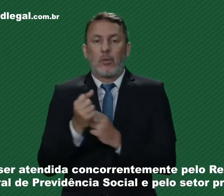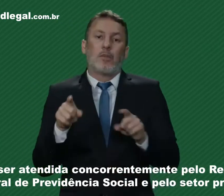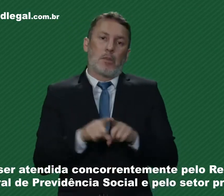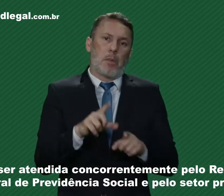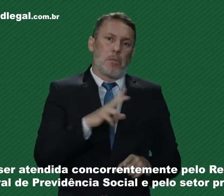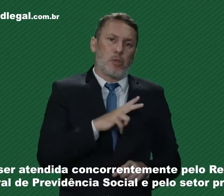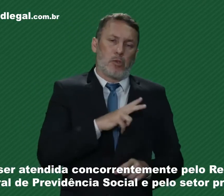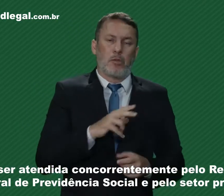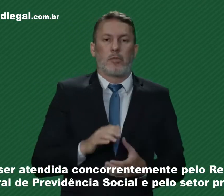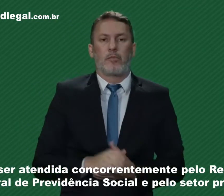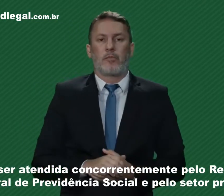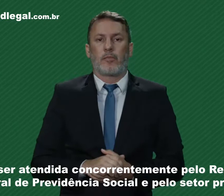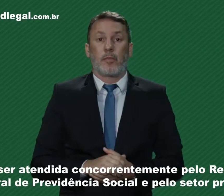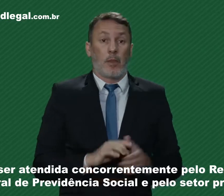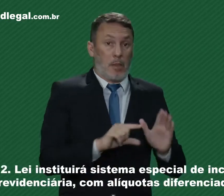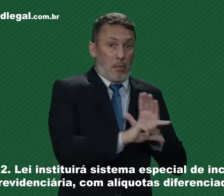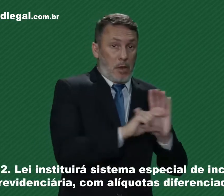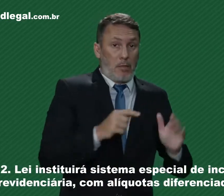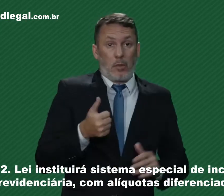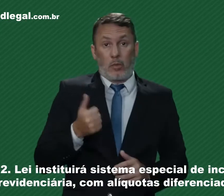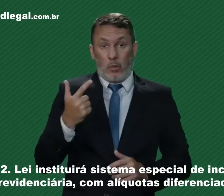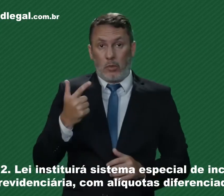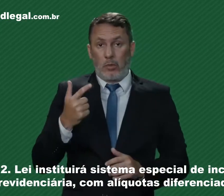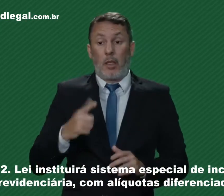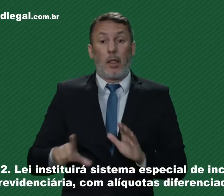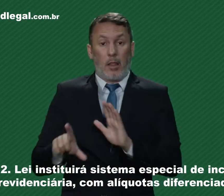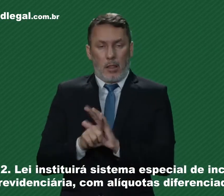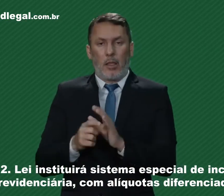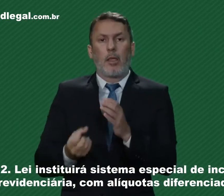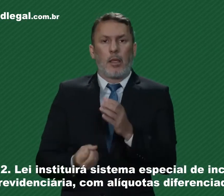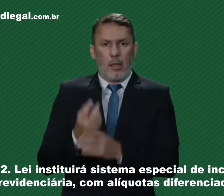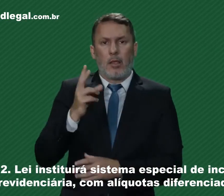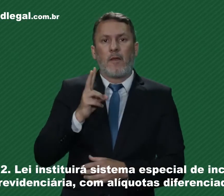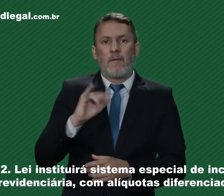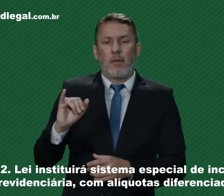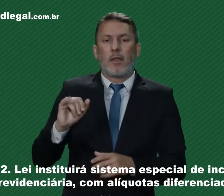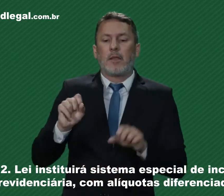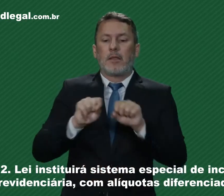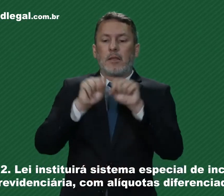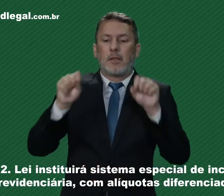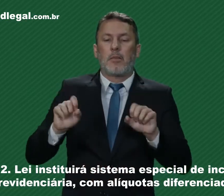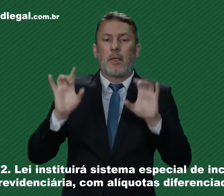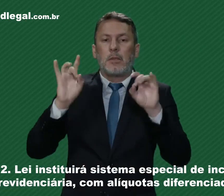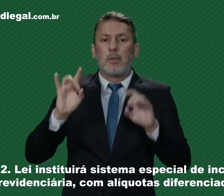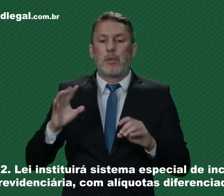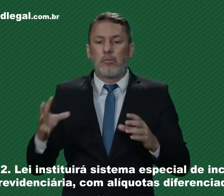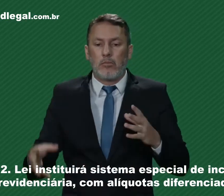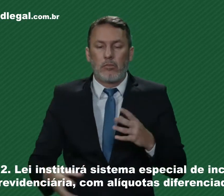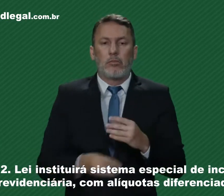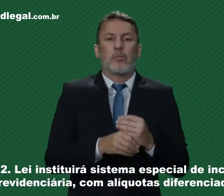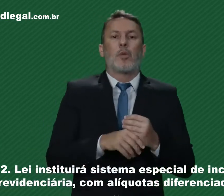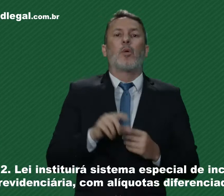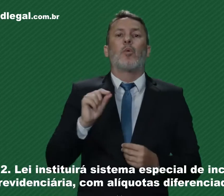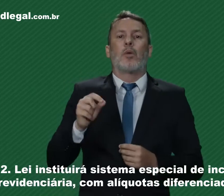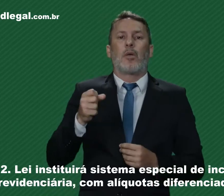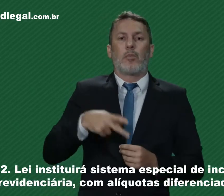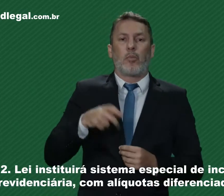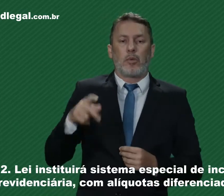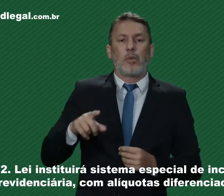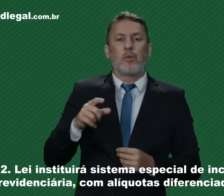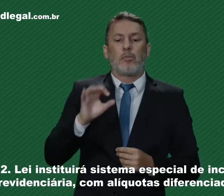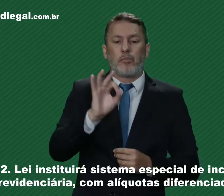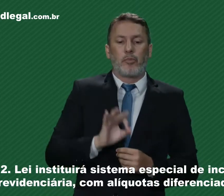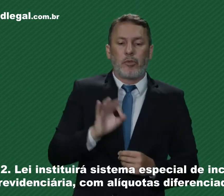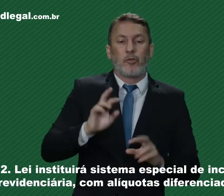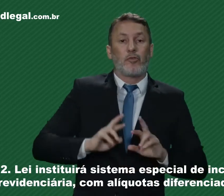social e pelo setor privado. Parágrafo 12. Lei instituirá sistema especial de inclusão previdenciária